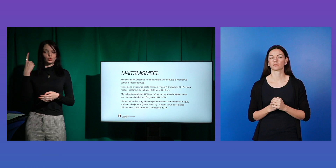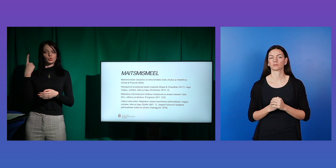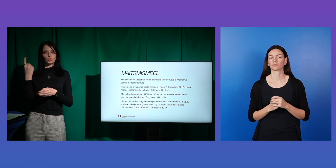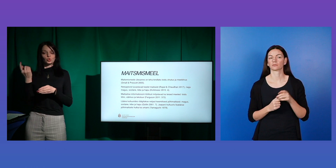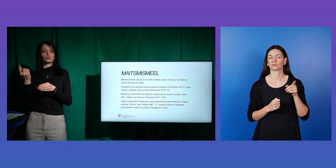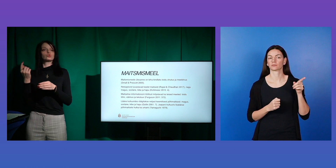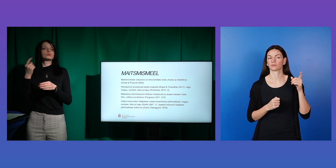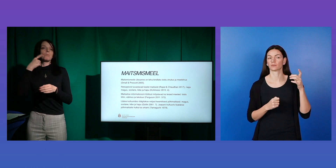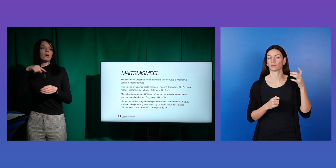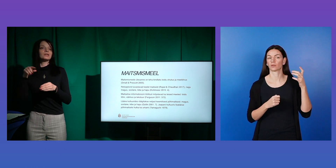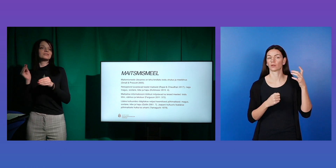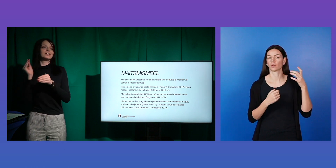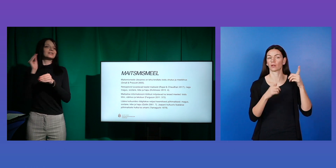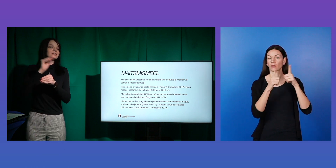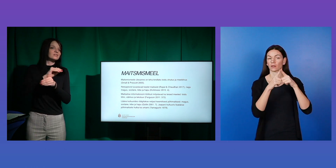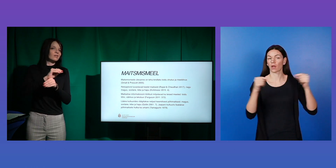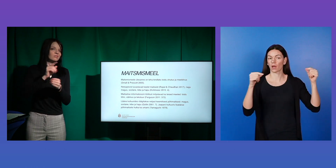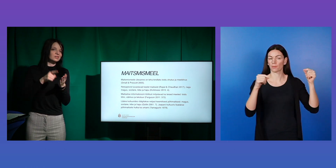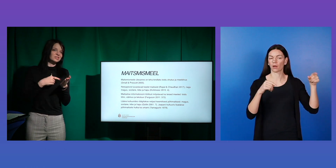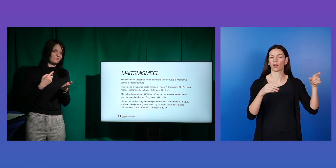Aga näiteks Jaapanis